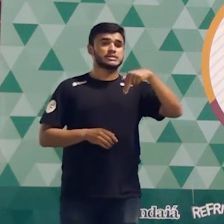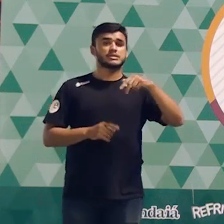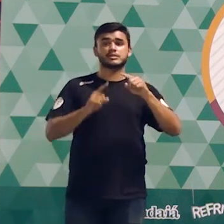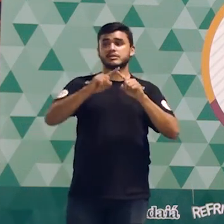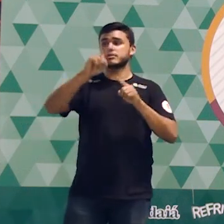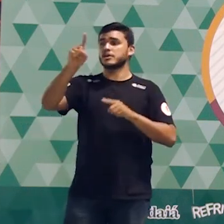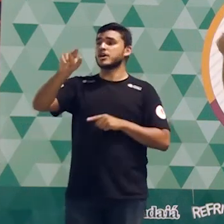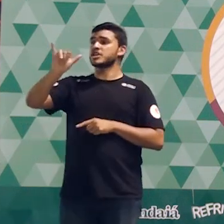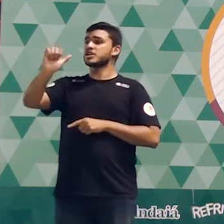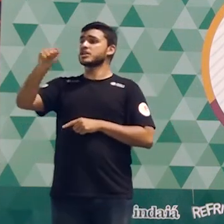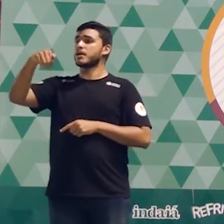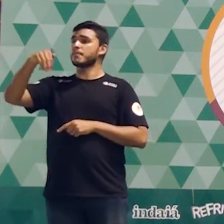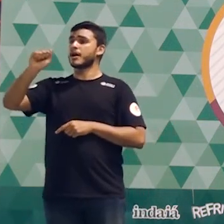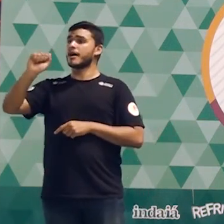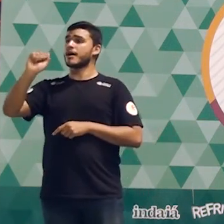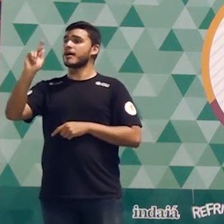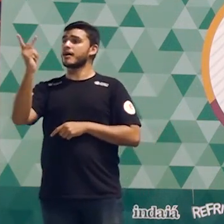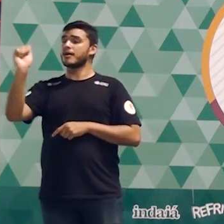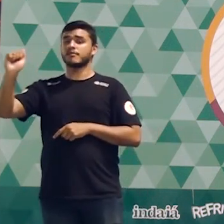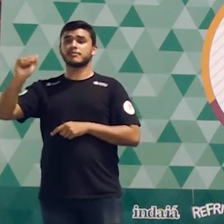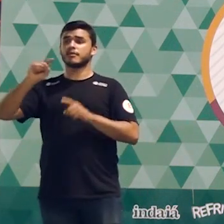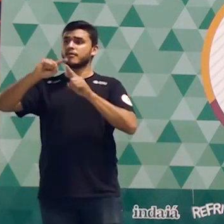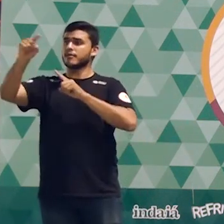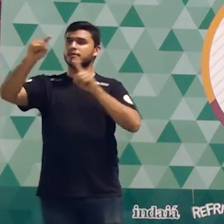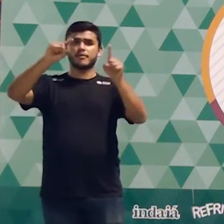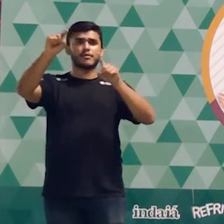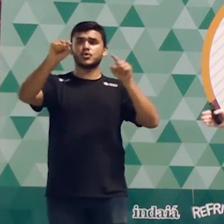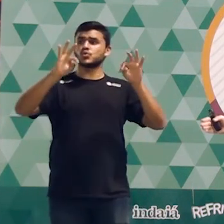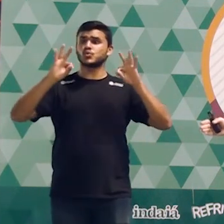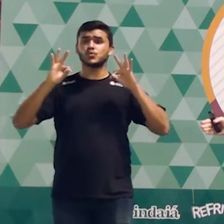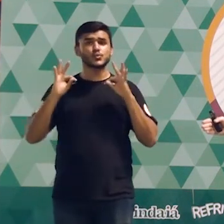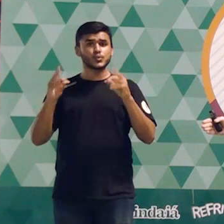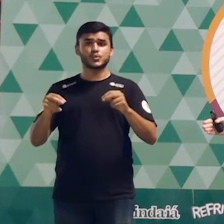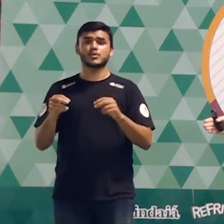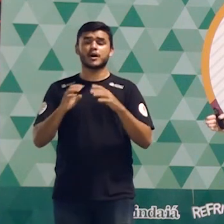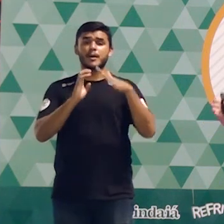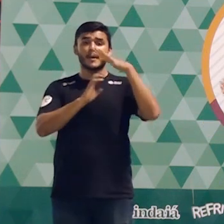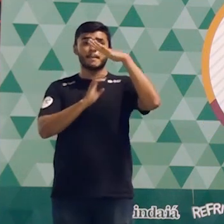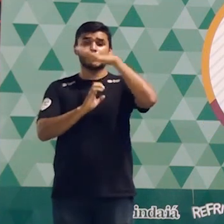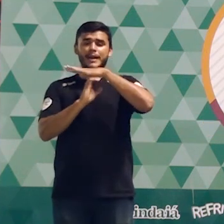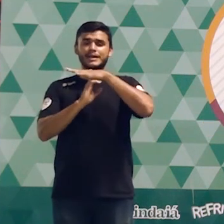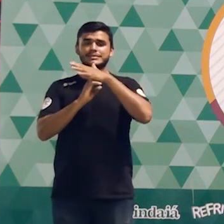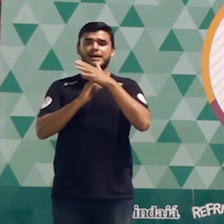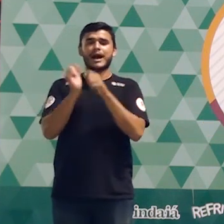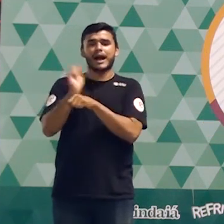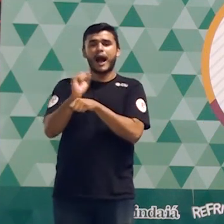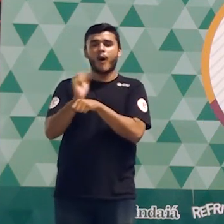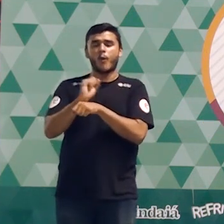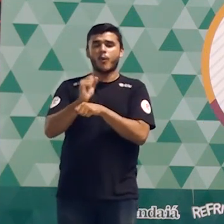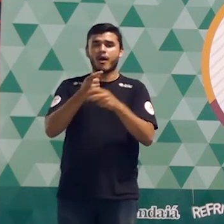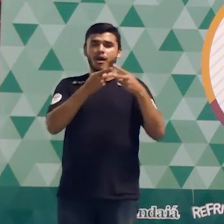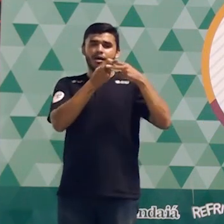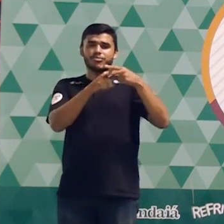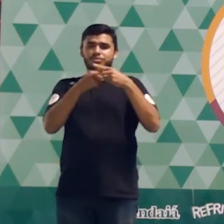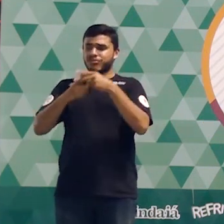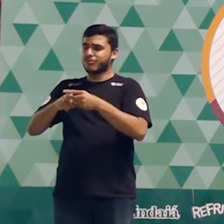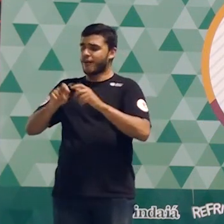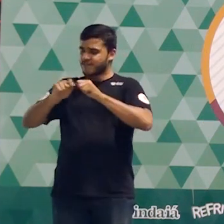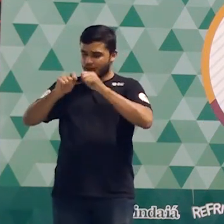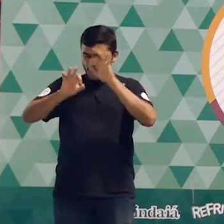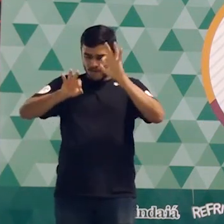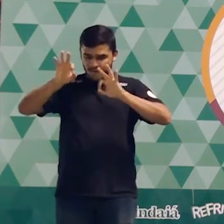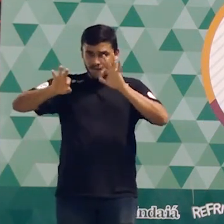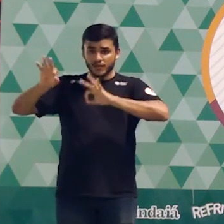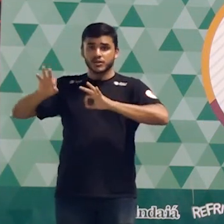Ele vai na Yamaha, fez a mesma coisa. Ele vai em todas as empresas de automóveis japonesas e todas substituíram o